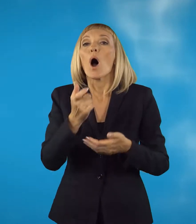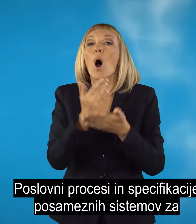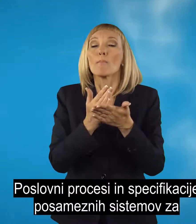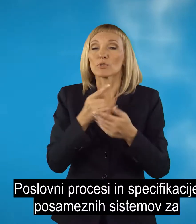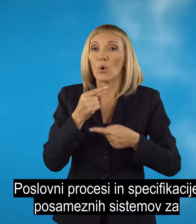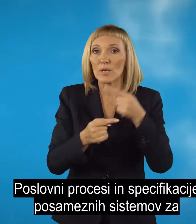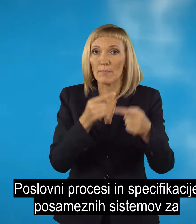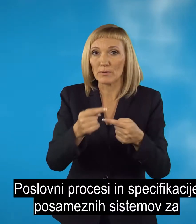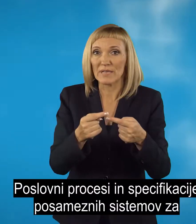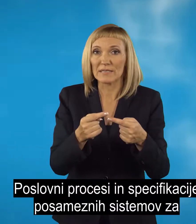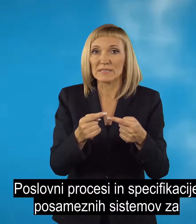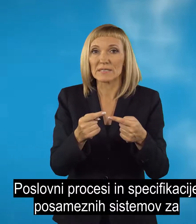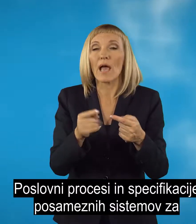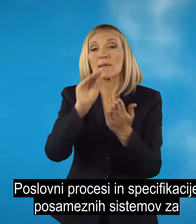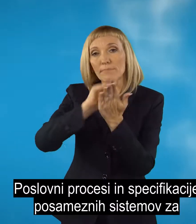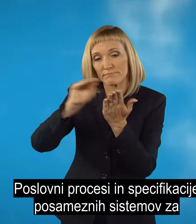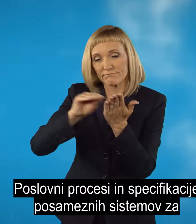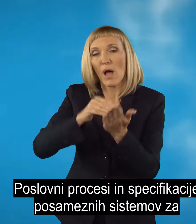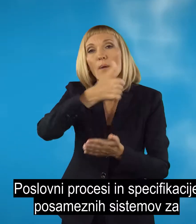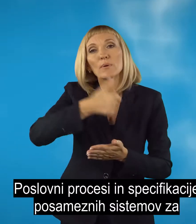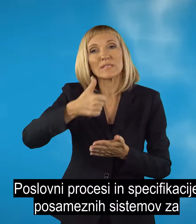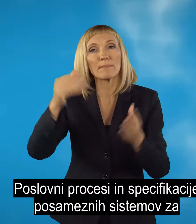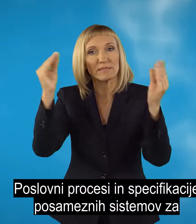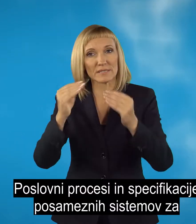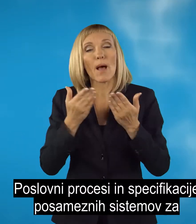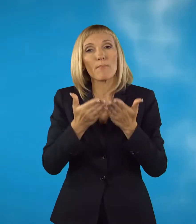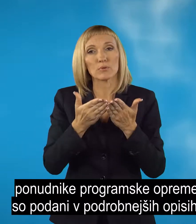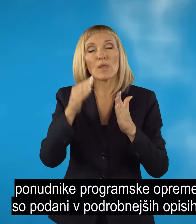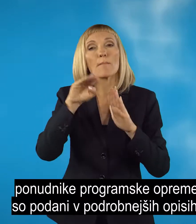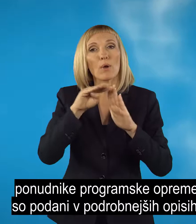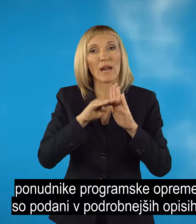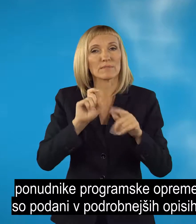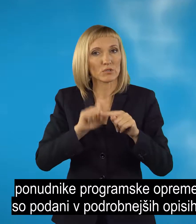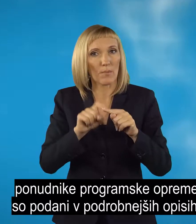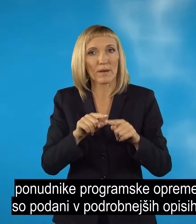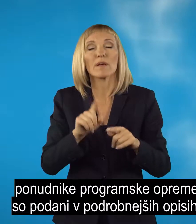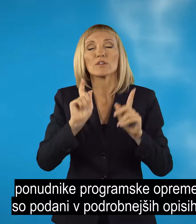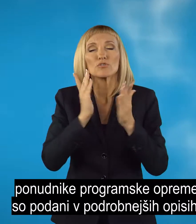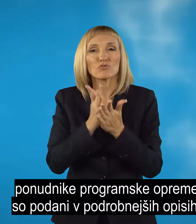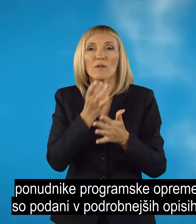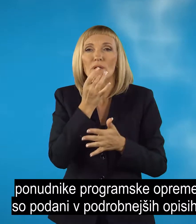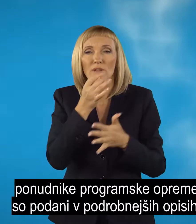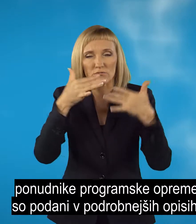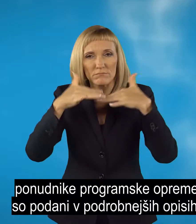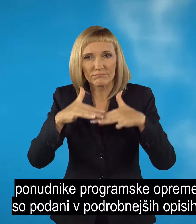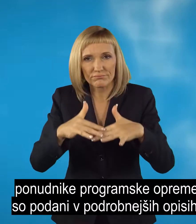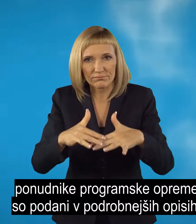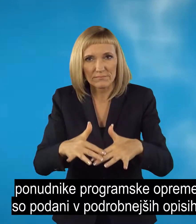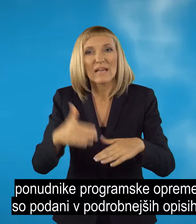Poslovni procesi in specifikacije posameznih sistemov za ponudnike programske opreme so podani v podrobnejših